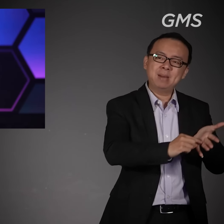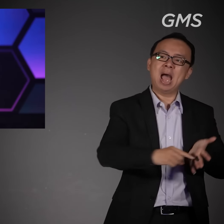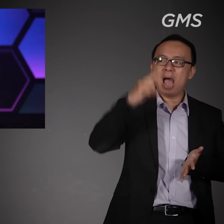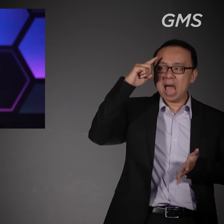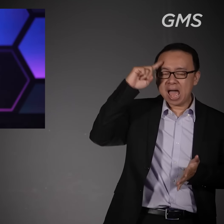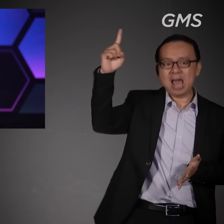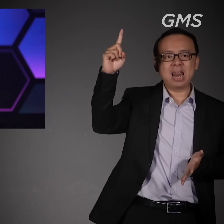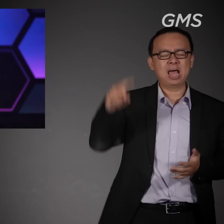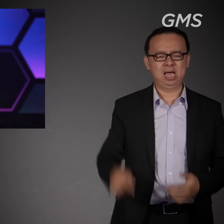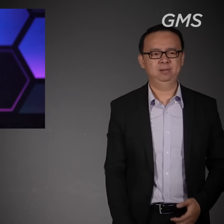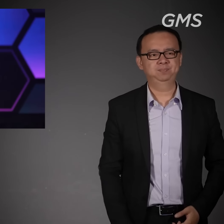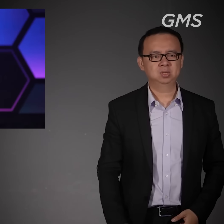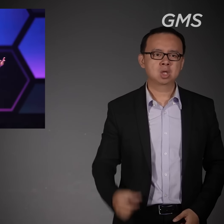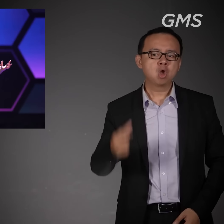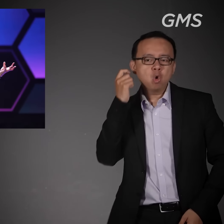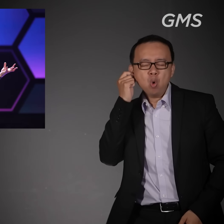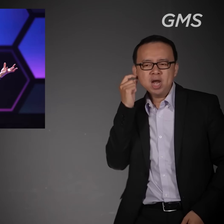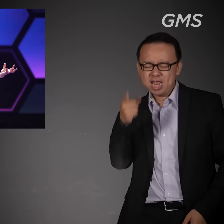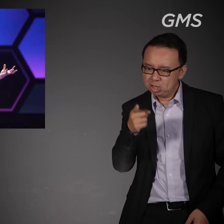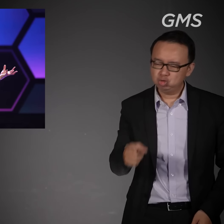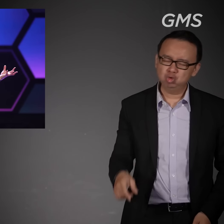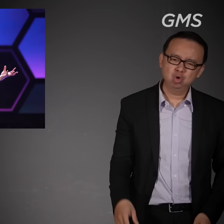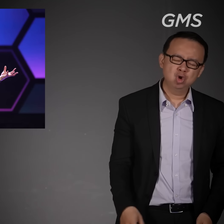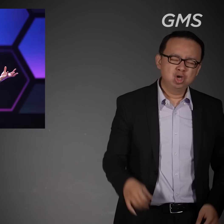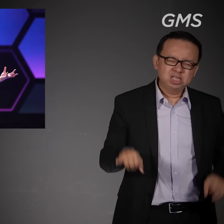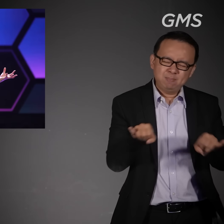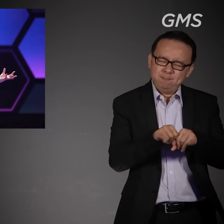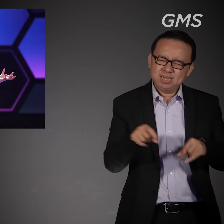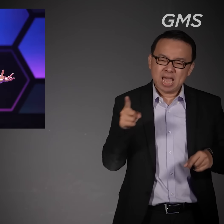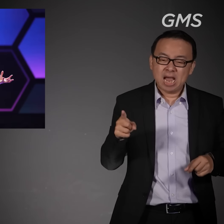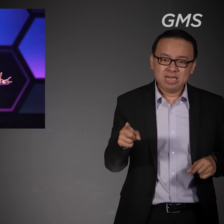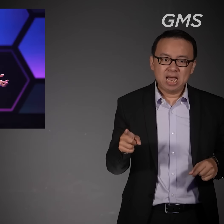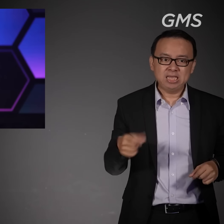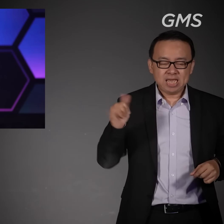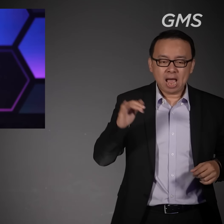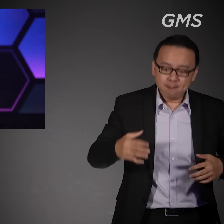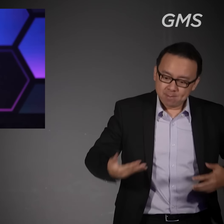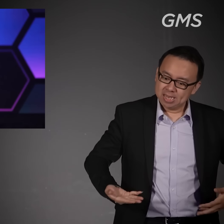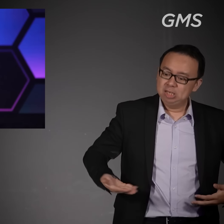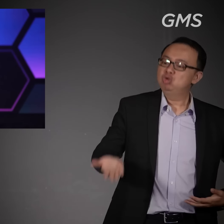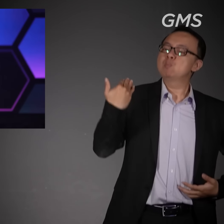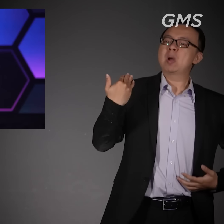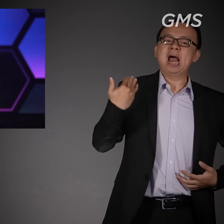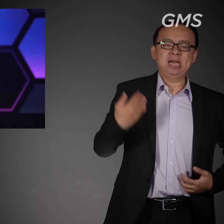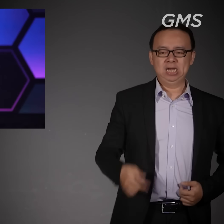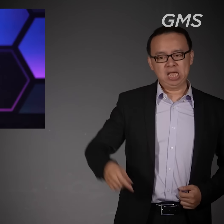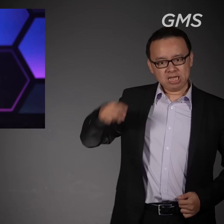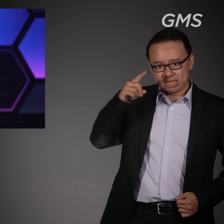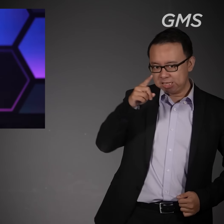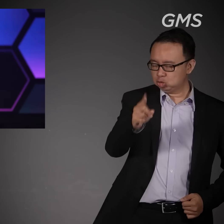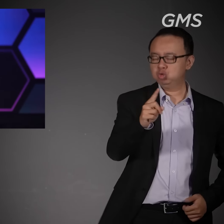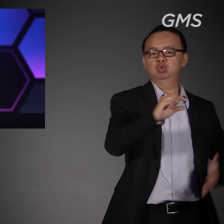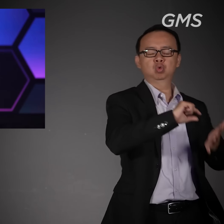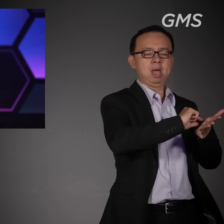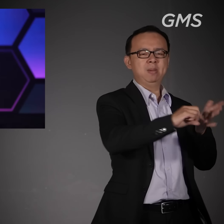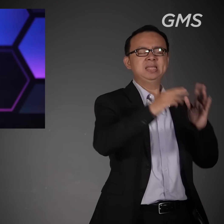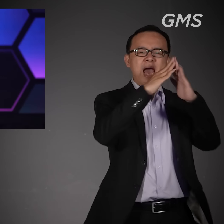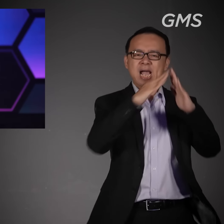merasa seperti sesuatu dihidupkan di lokasi itu. That is church. Itulah